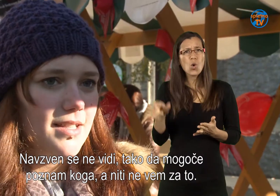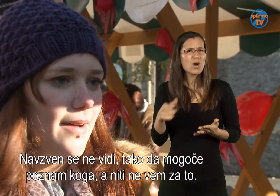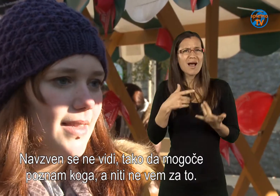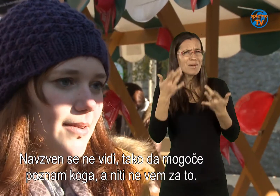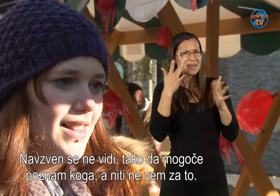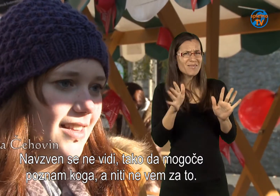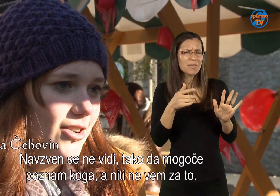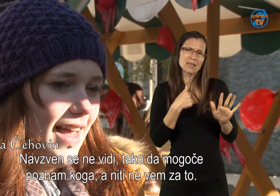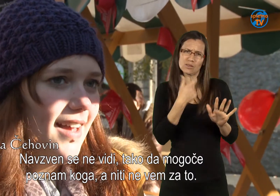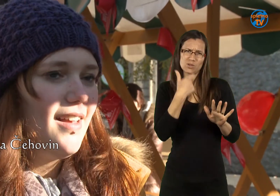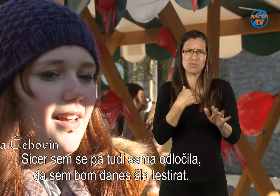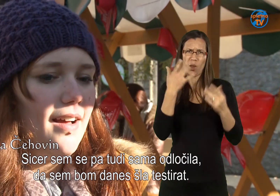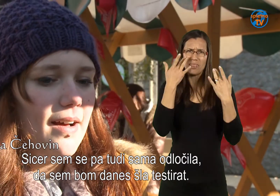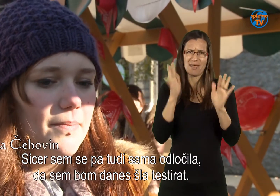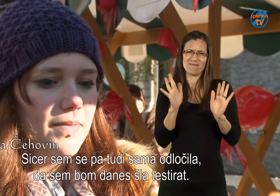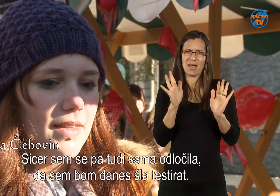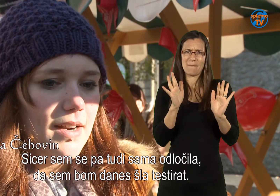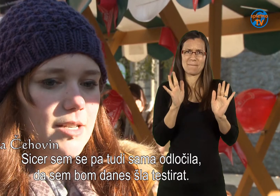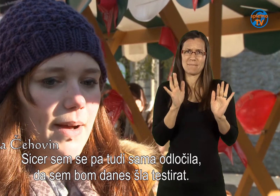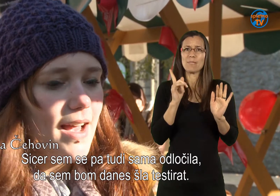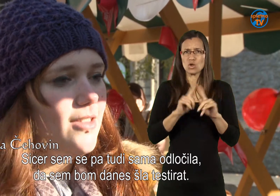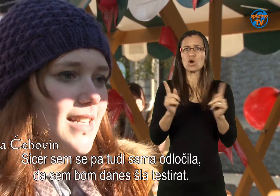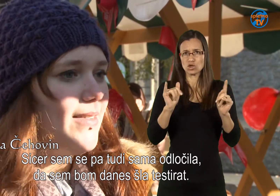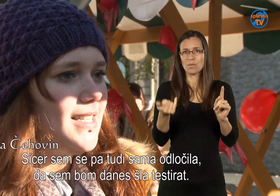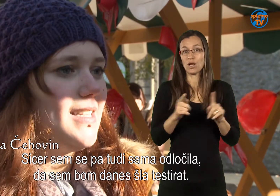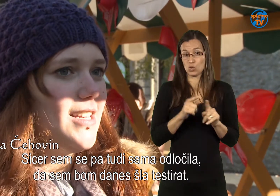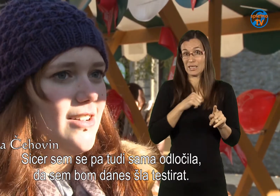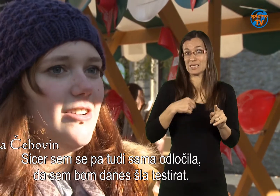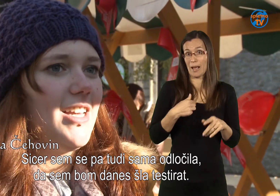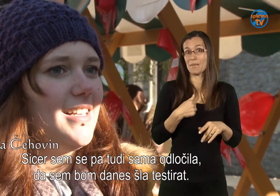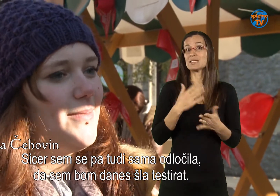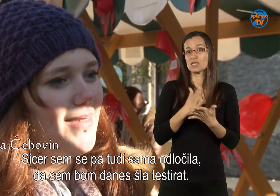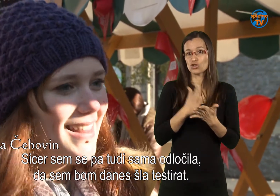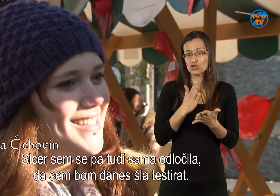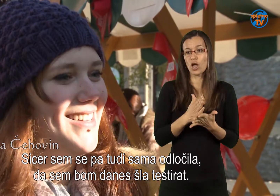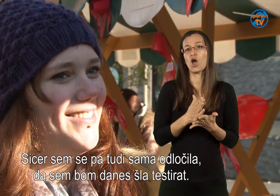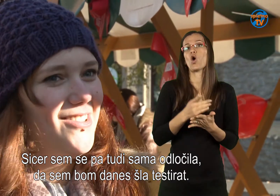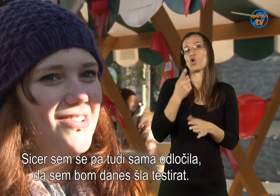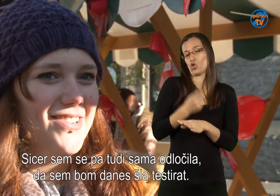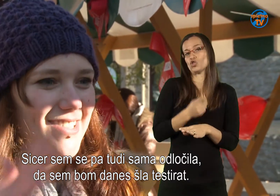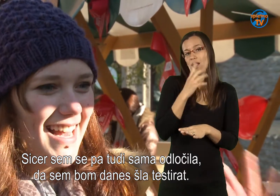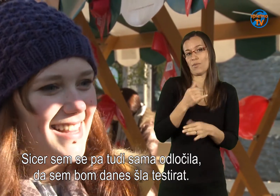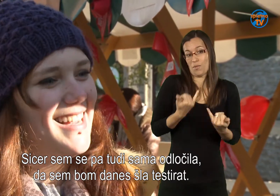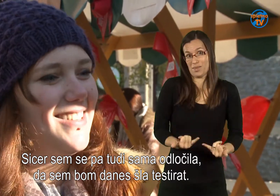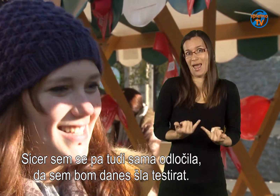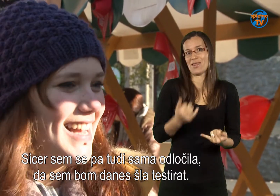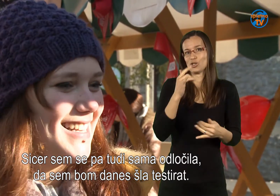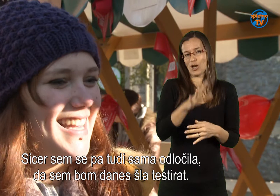sama, da bi vedela, to ne. Drugače pa ja, tudi sama sem se že odločila, da se bom danes tudi v duhu vsega tega tudi šla